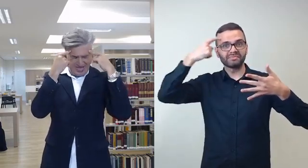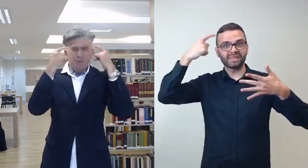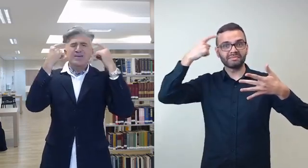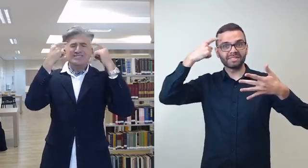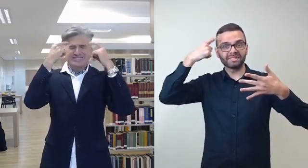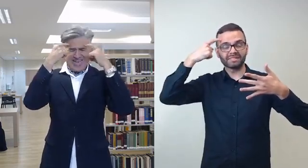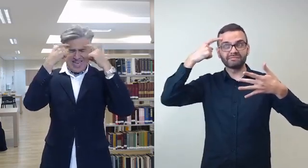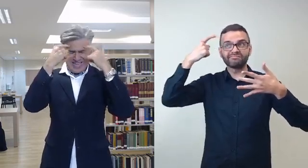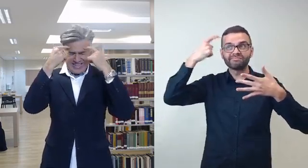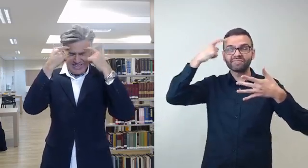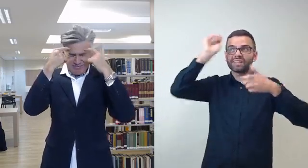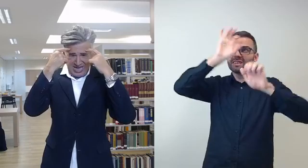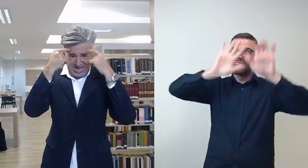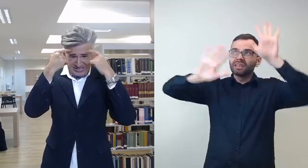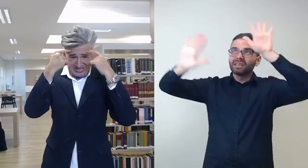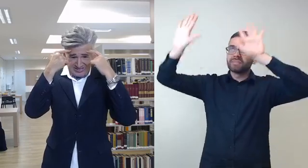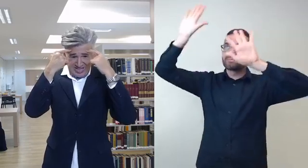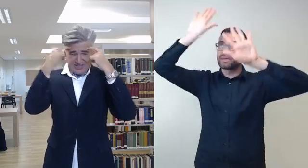imagens,